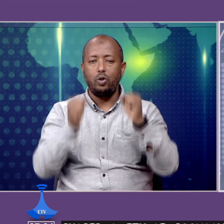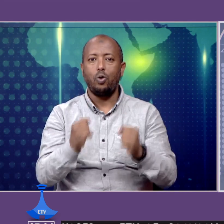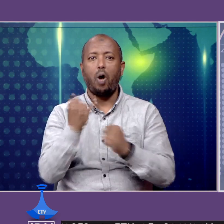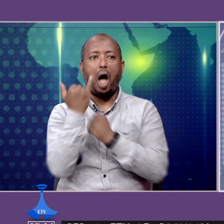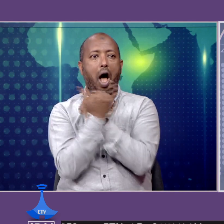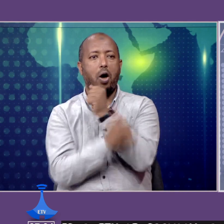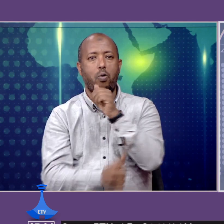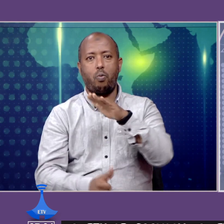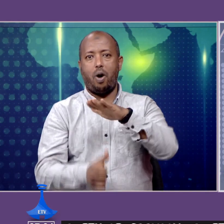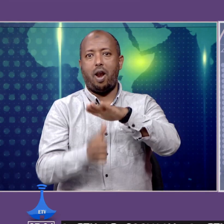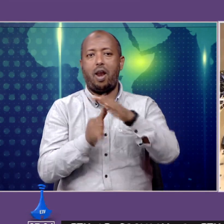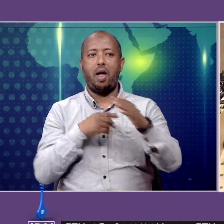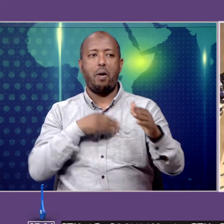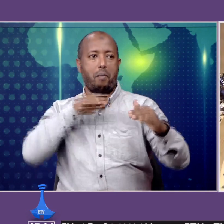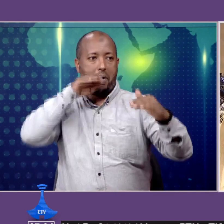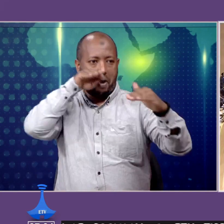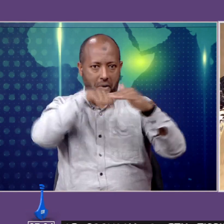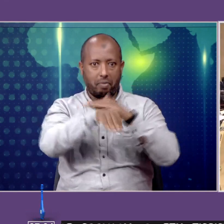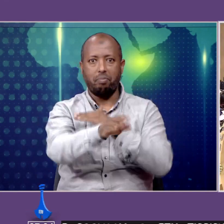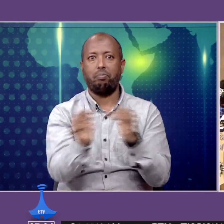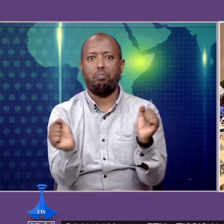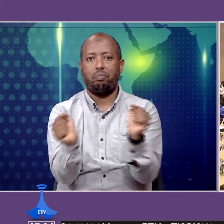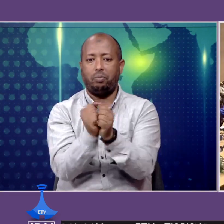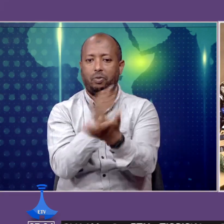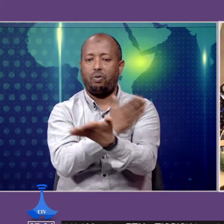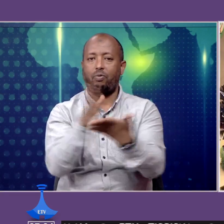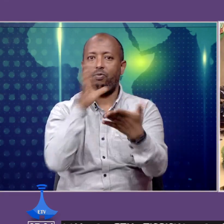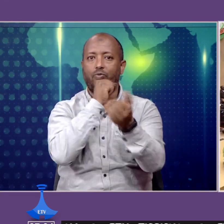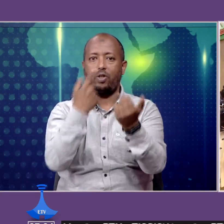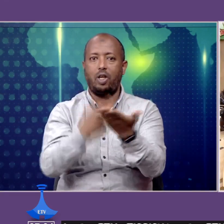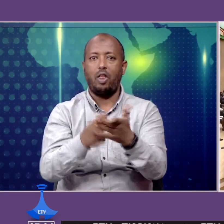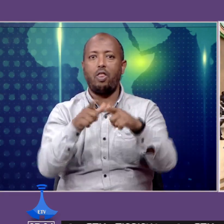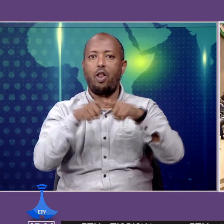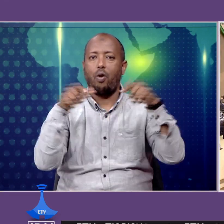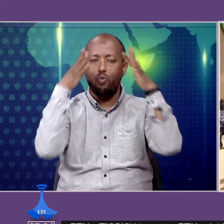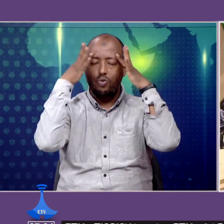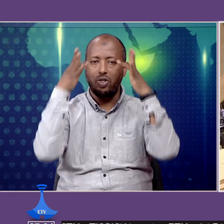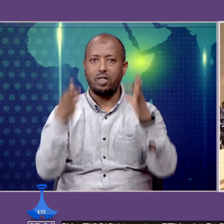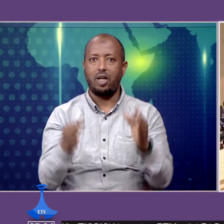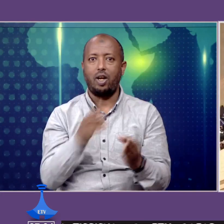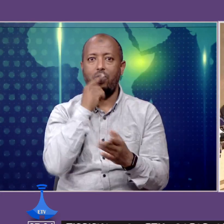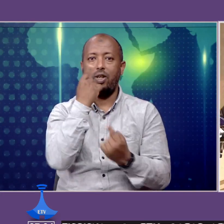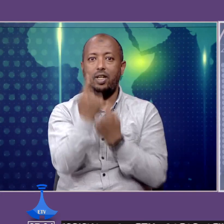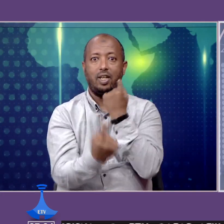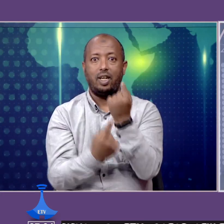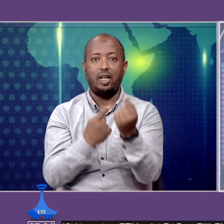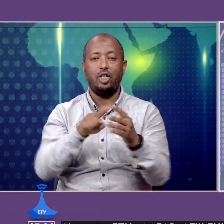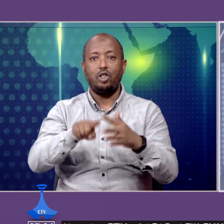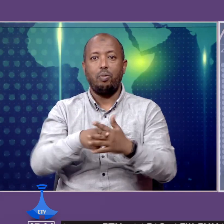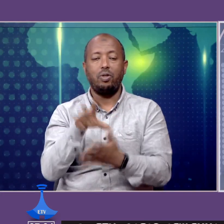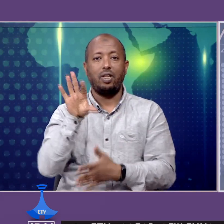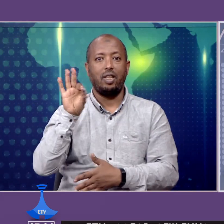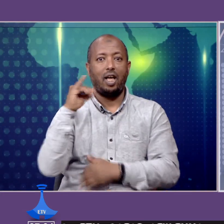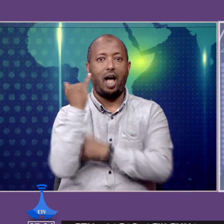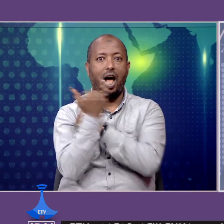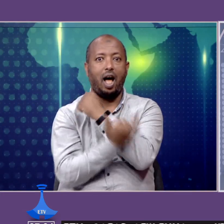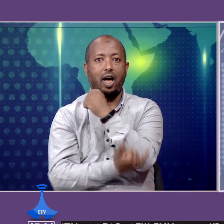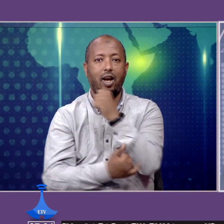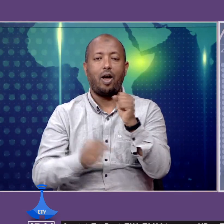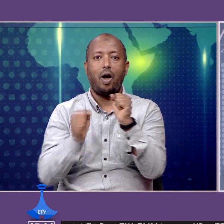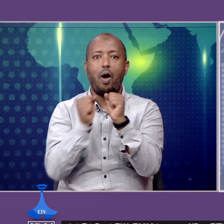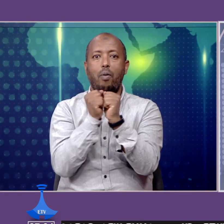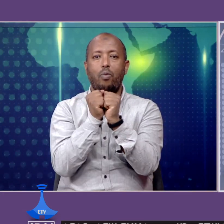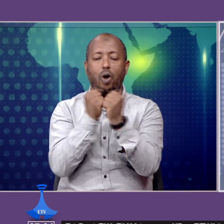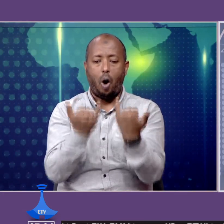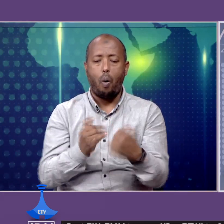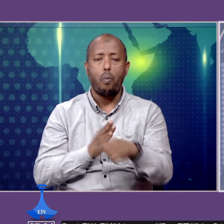ውስጥ ገብተናል ማለት ነው። ይሄ ትልቅ ውሳኔ ነው። ንግድ ከጀመሩ 9 ሀገራት ጋር ከአሁን